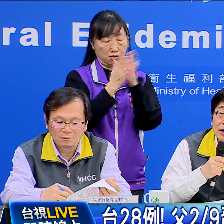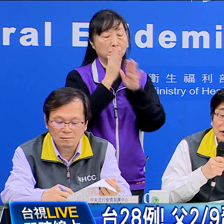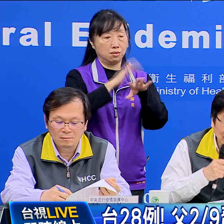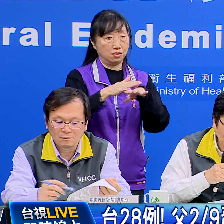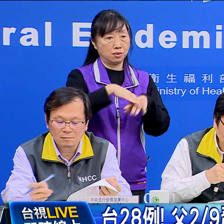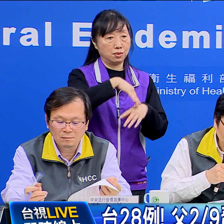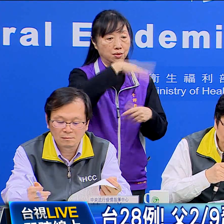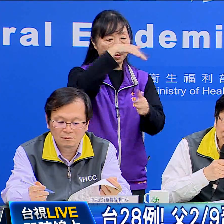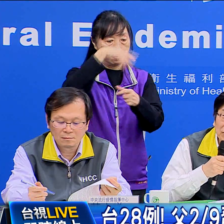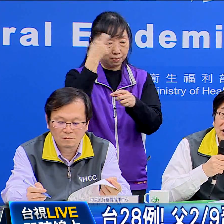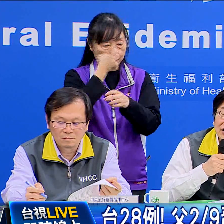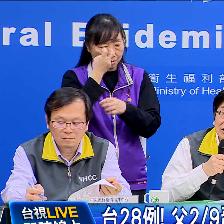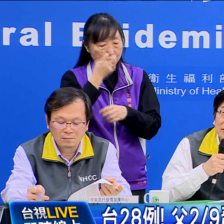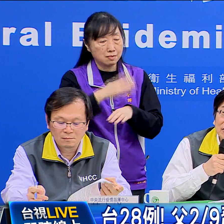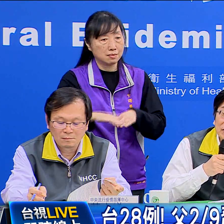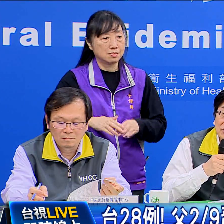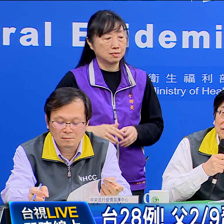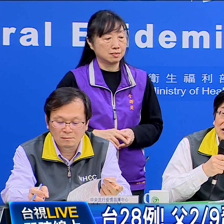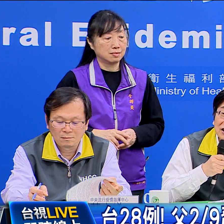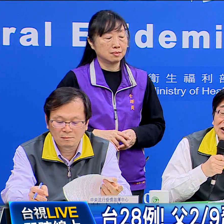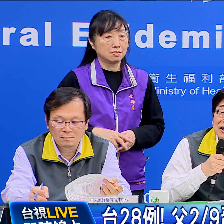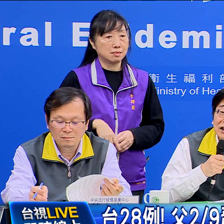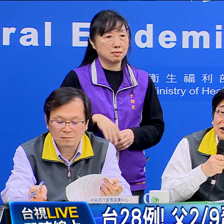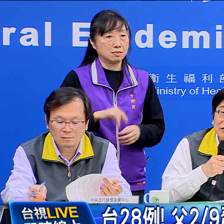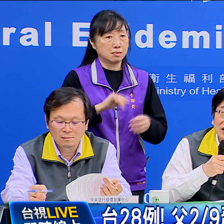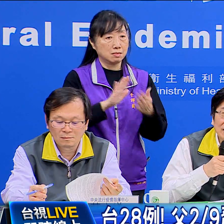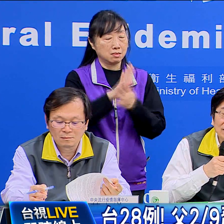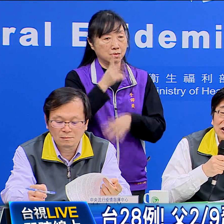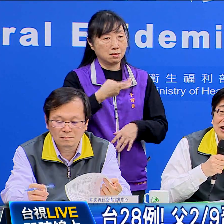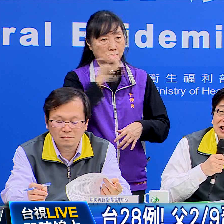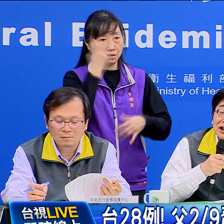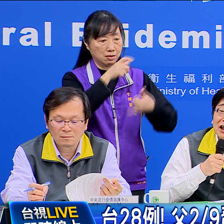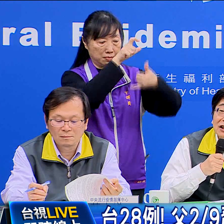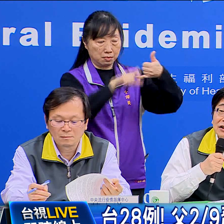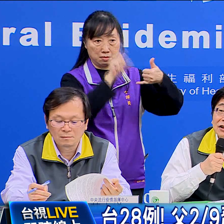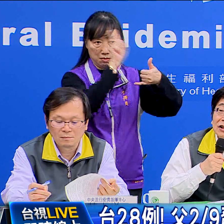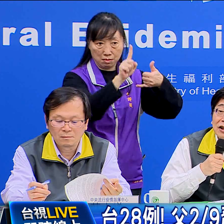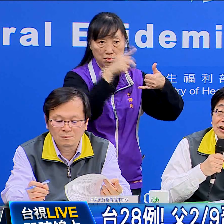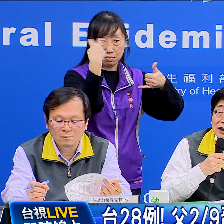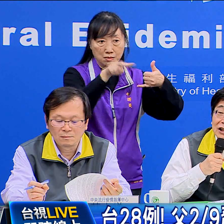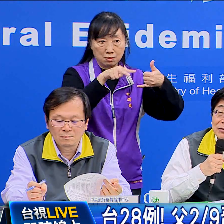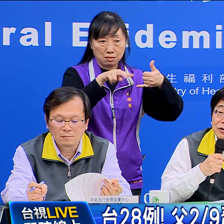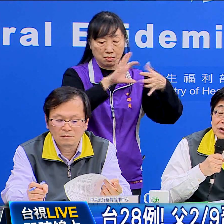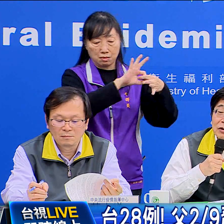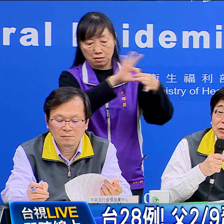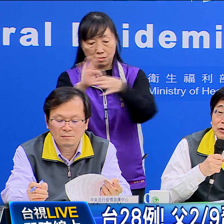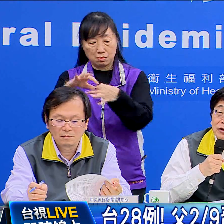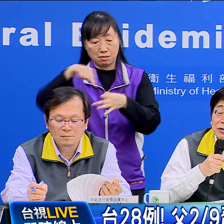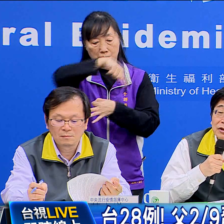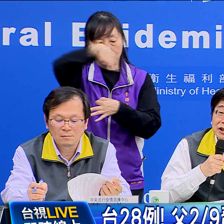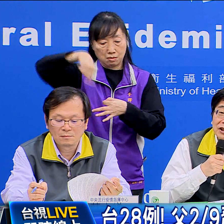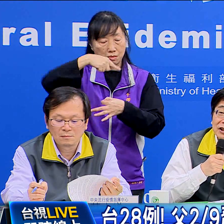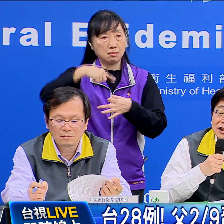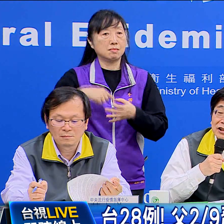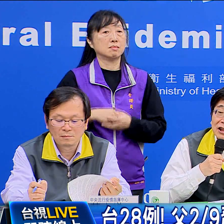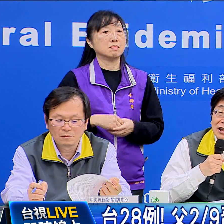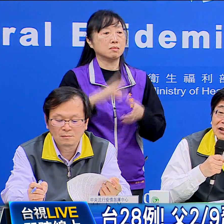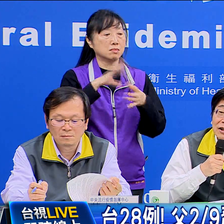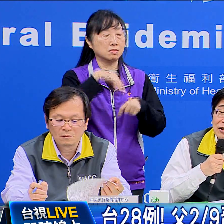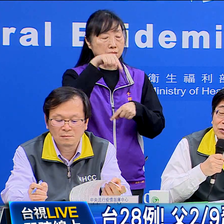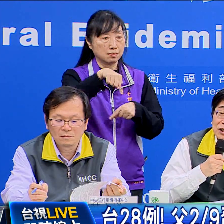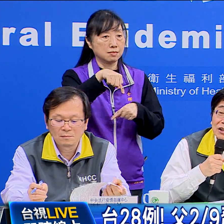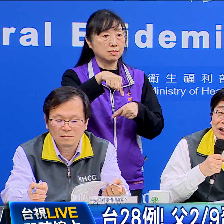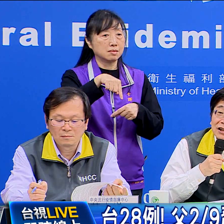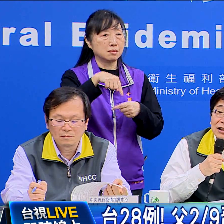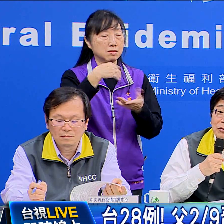作。好，那至于说在这里面的话，我们是发现一个个案之后再了解其他的人。好，那在这目前呢，我们觉得说这是一个相